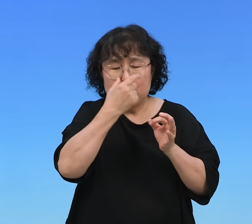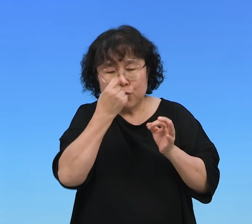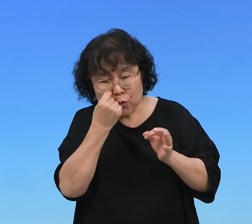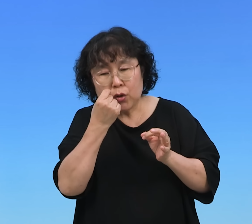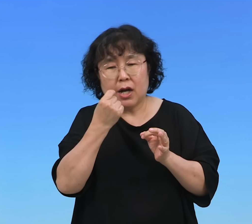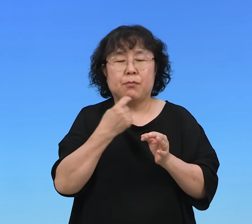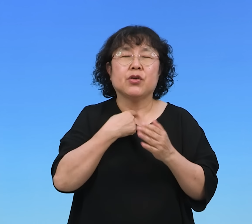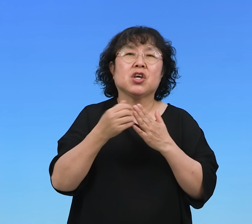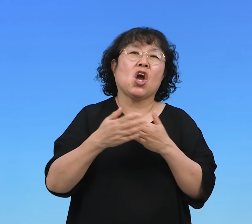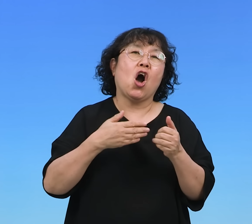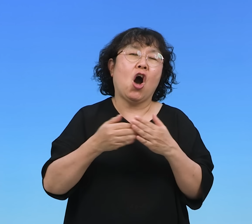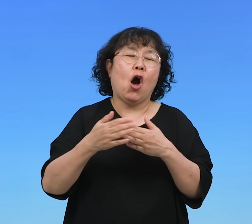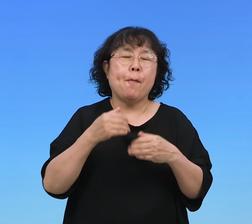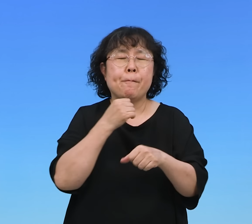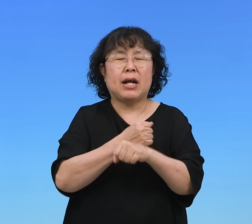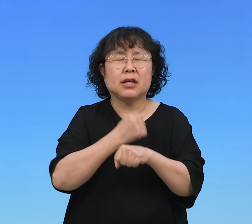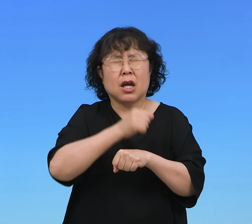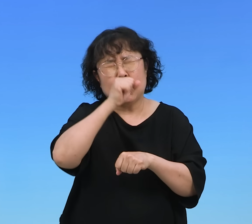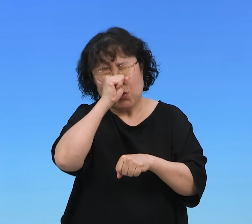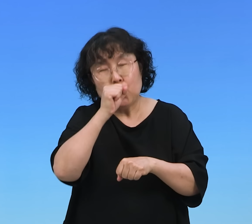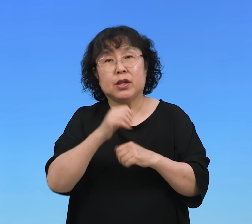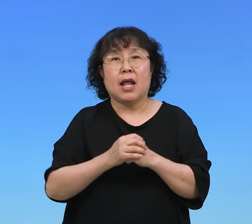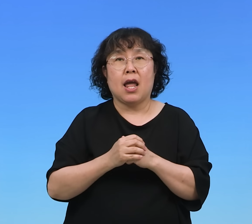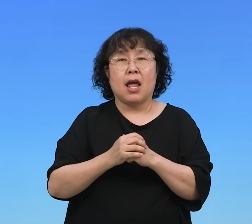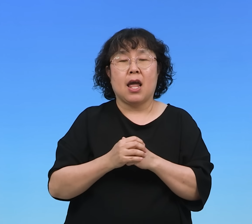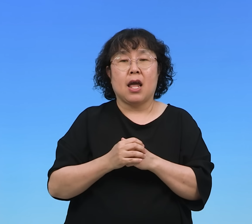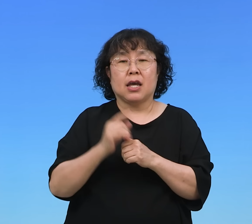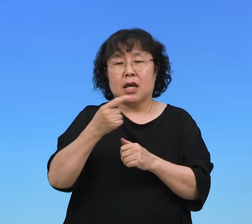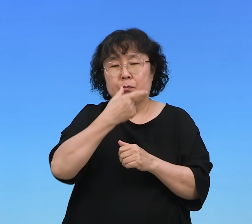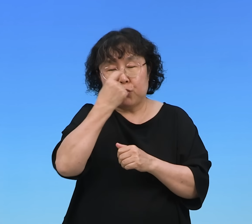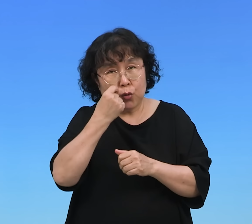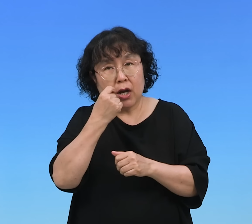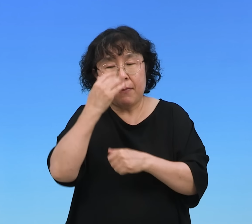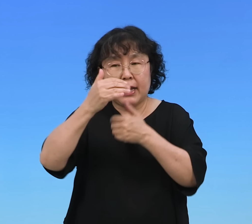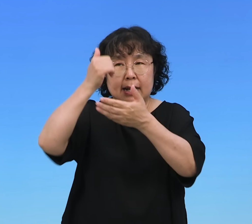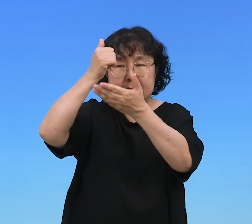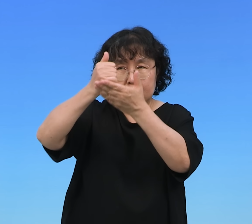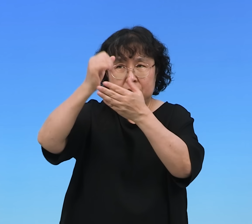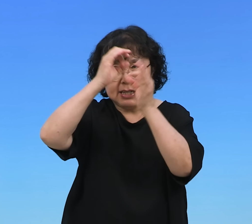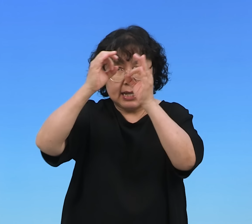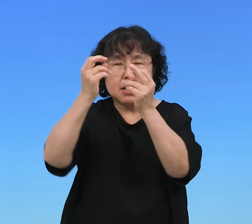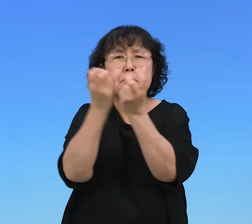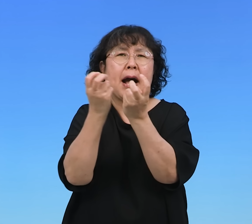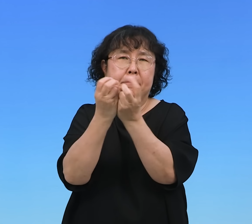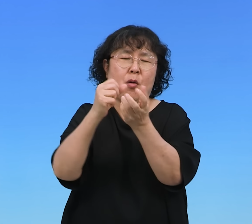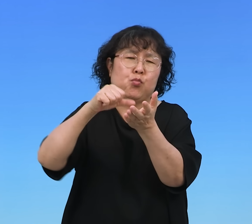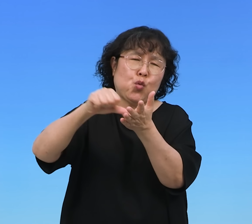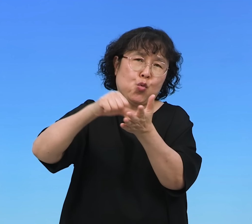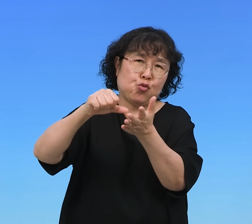억장이 무너지는 이 결핍의 과정이 하나님을 찾는 도구가 돼야 되는데 말이에요.